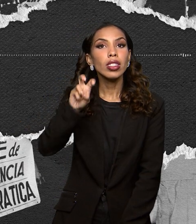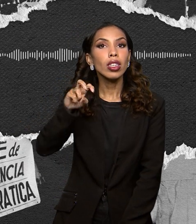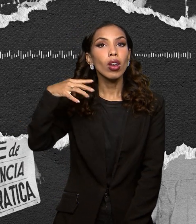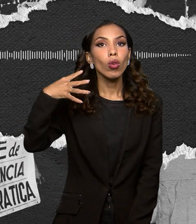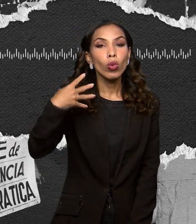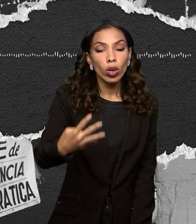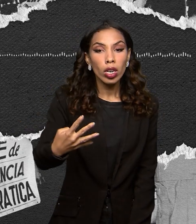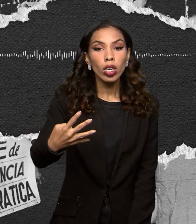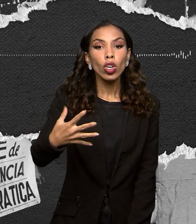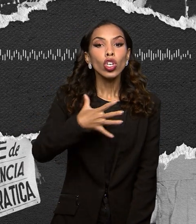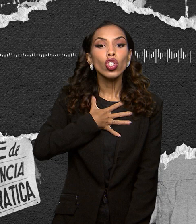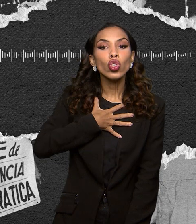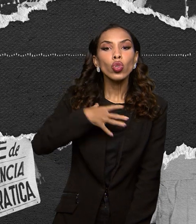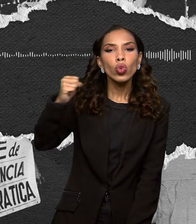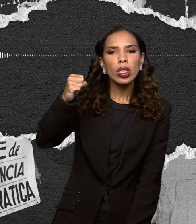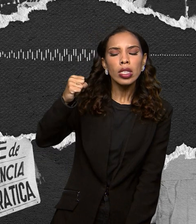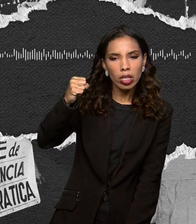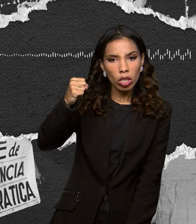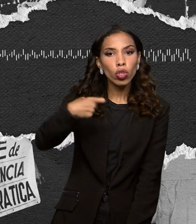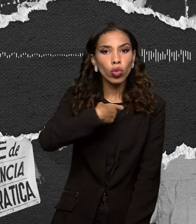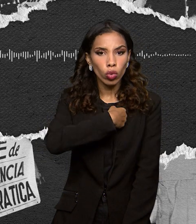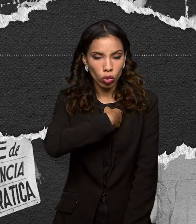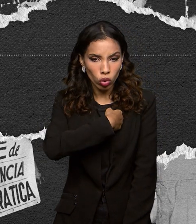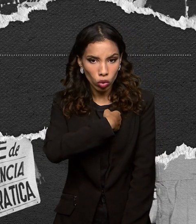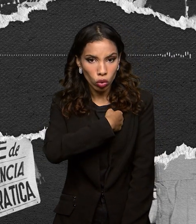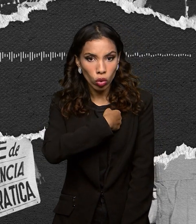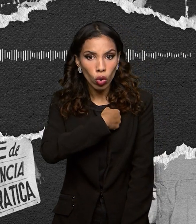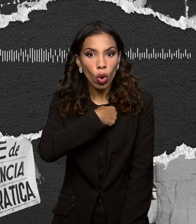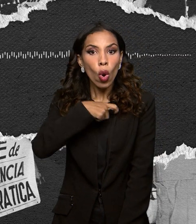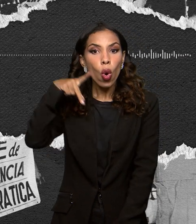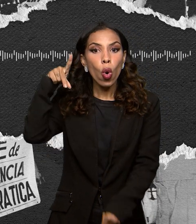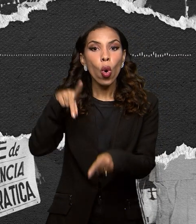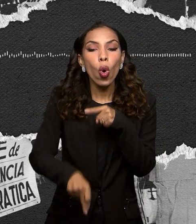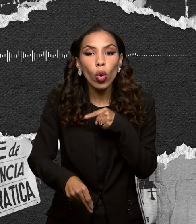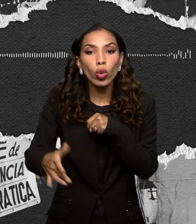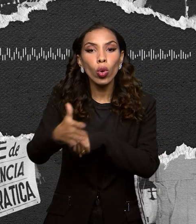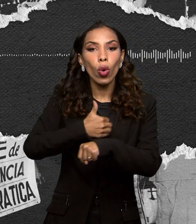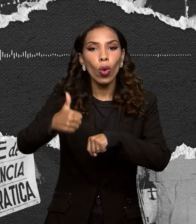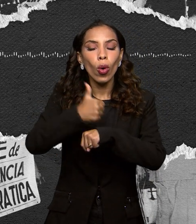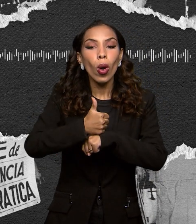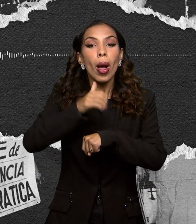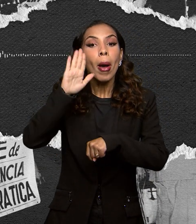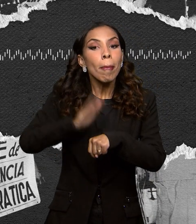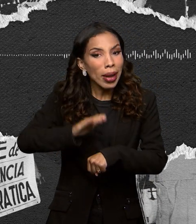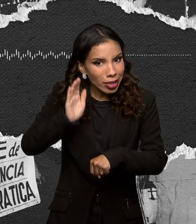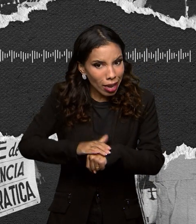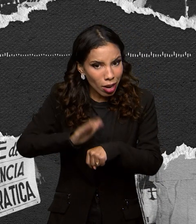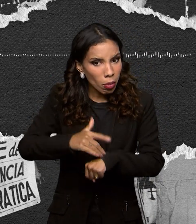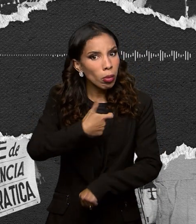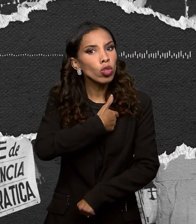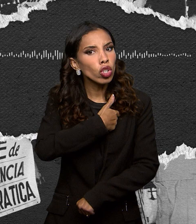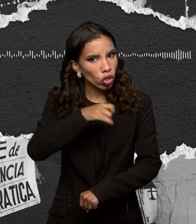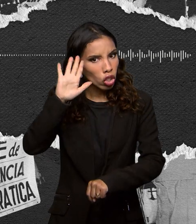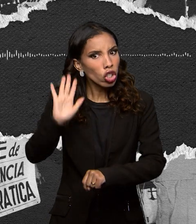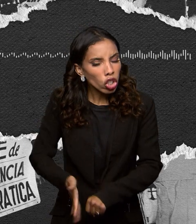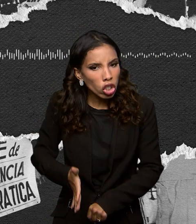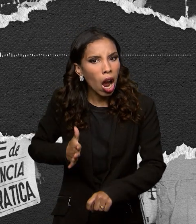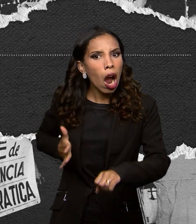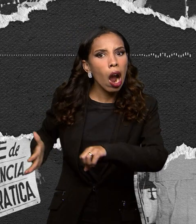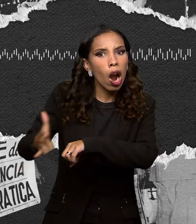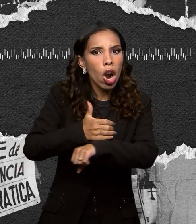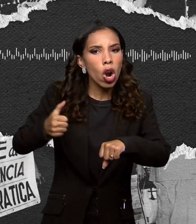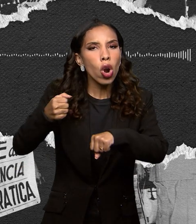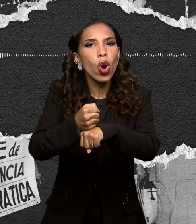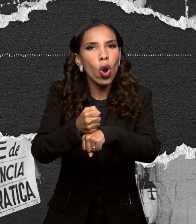1954, o suicídio de Getúlio Vargas impediu um golpe. Mas ele próprio já tinha dado um golpe e implantado a ditadura do Estado